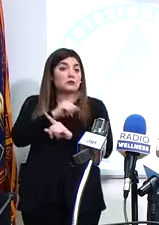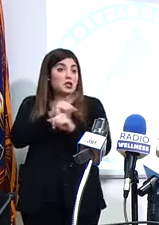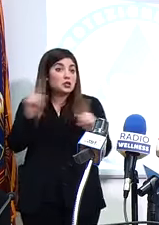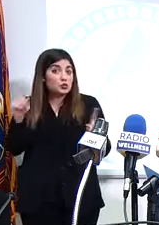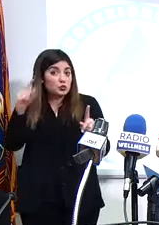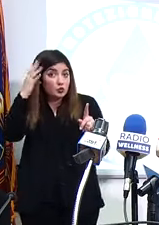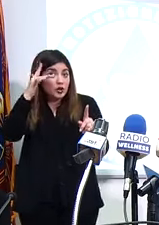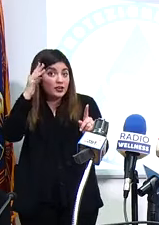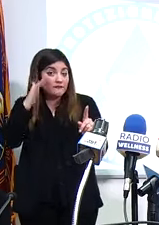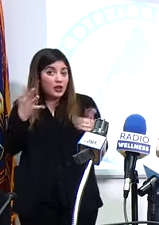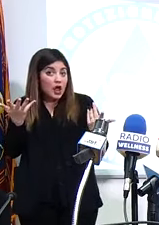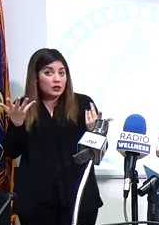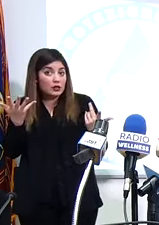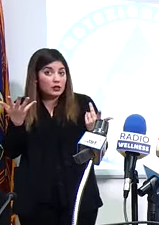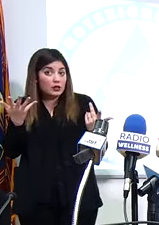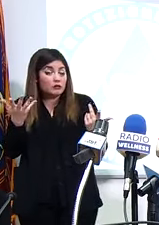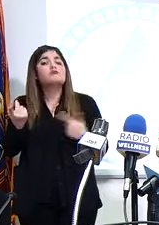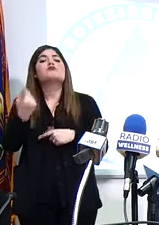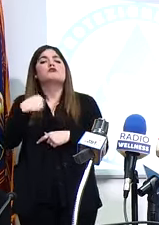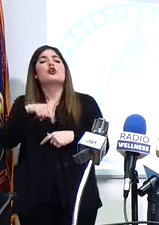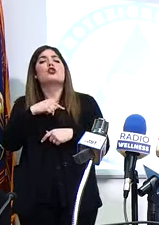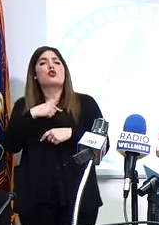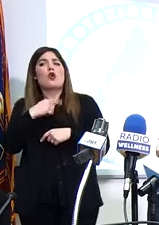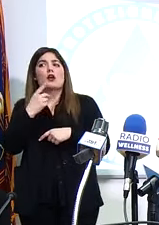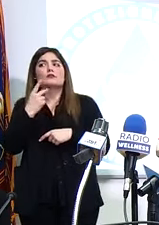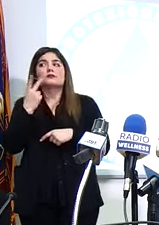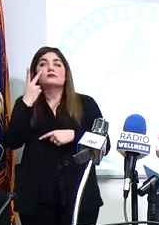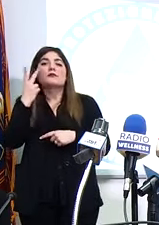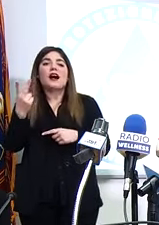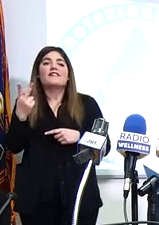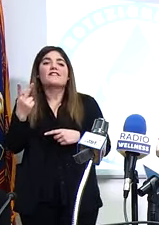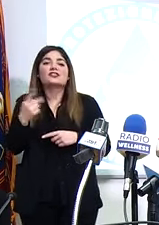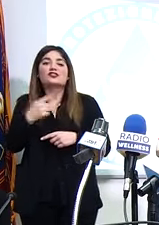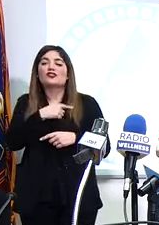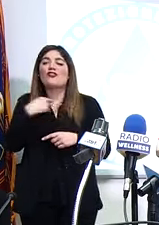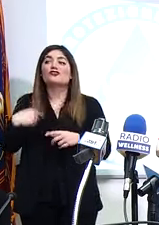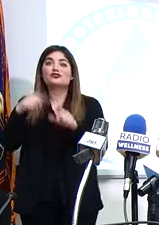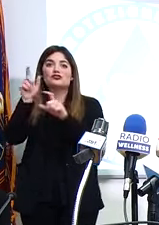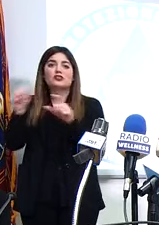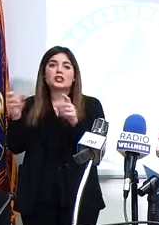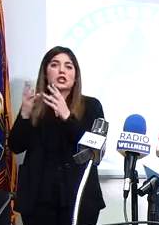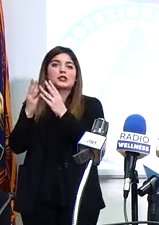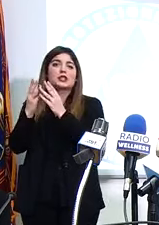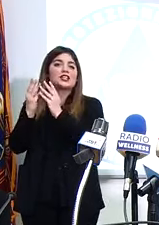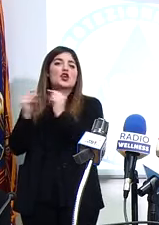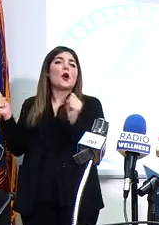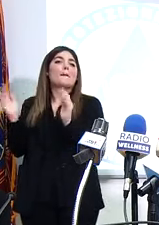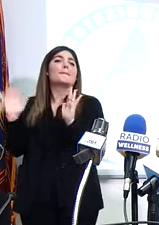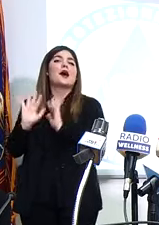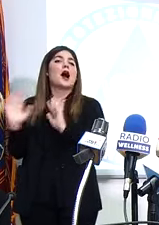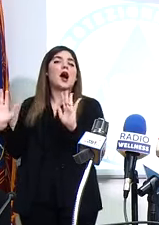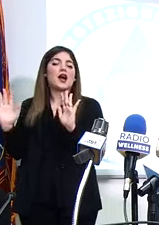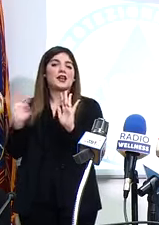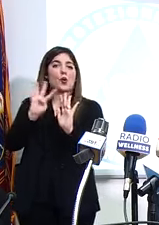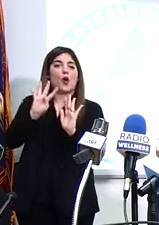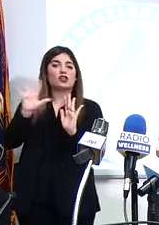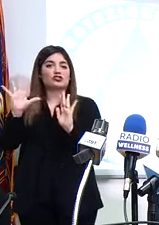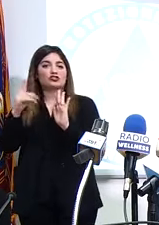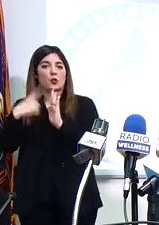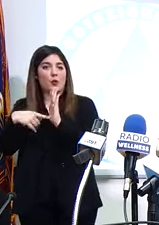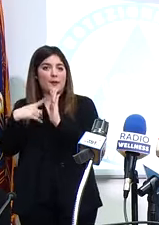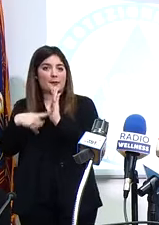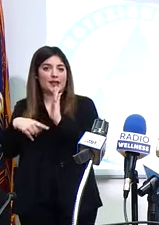un sentore, abbiamo visto scomparire i cinesi per 4-5 mesi e a detta delle voci erano andati in